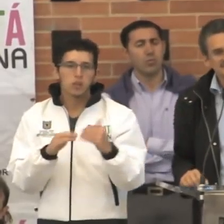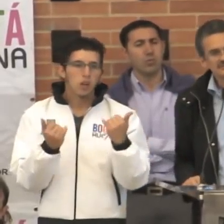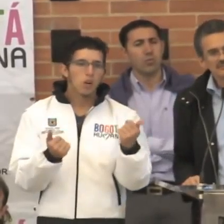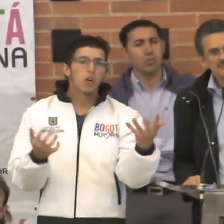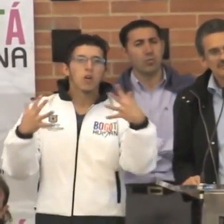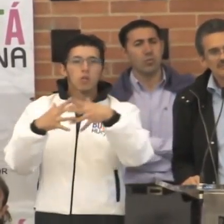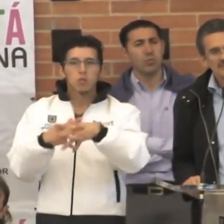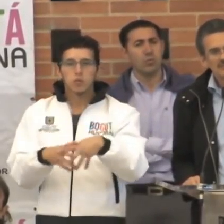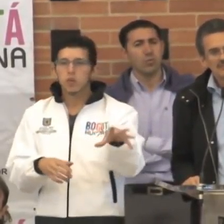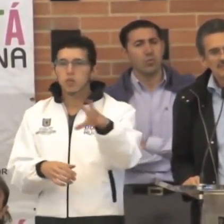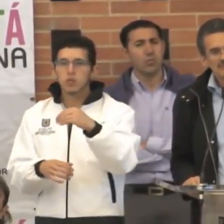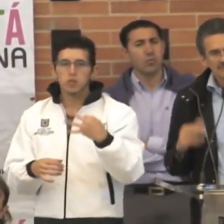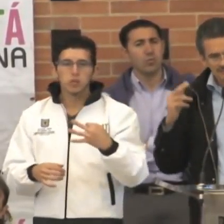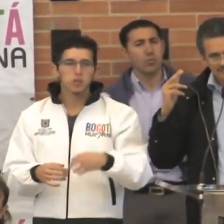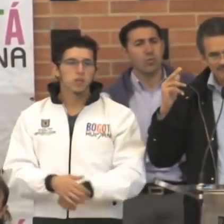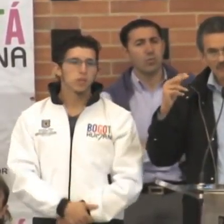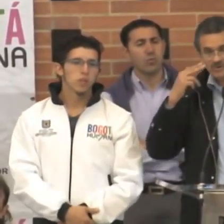campañas.